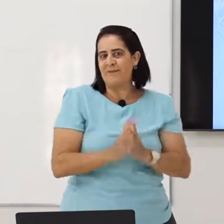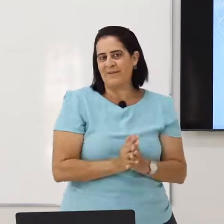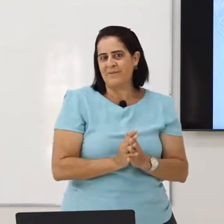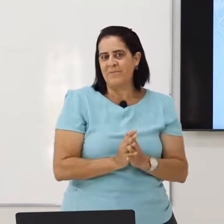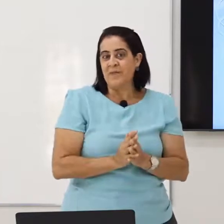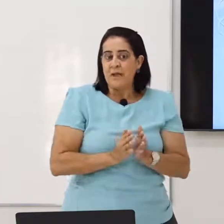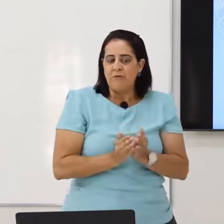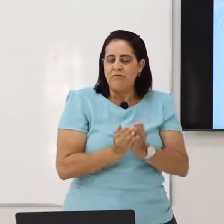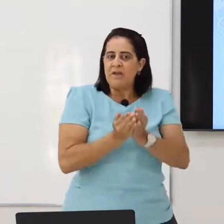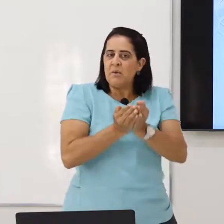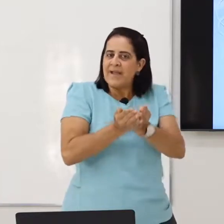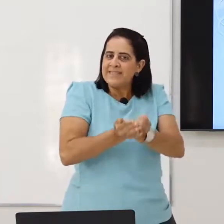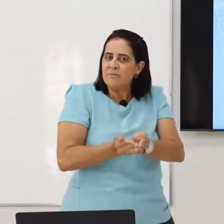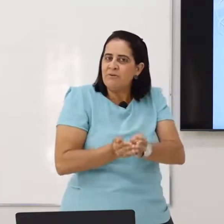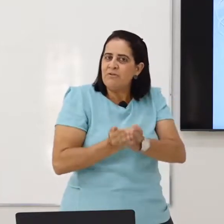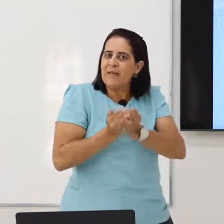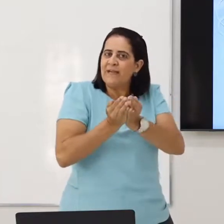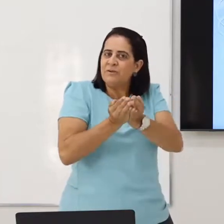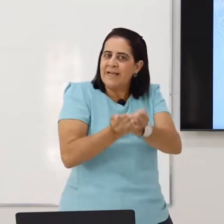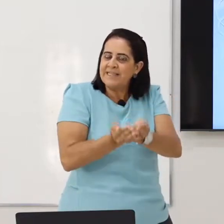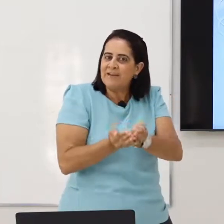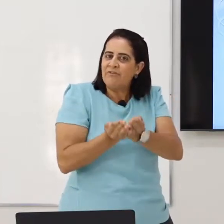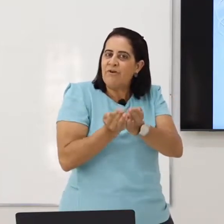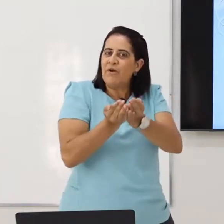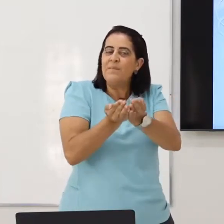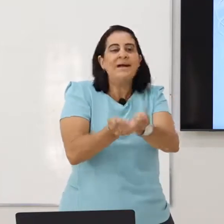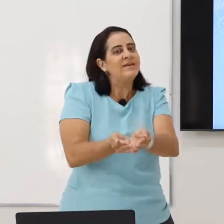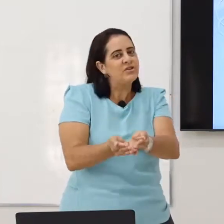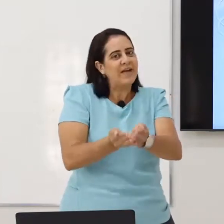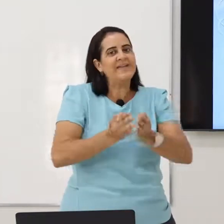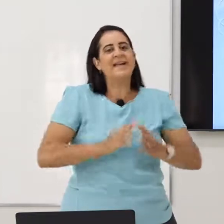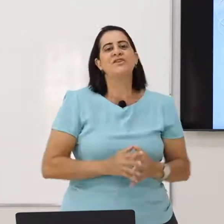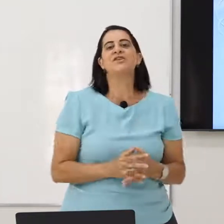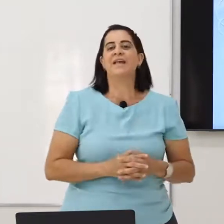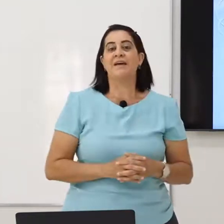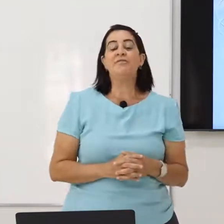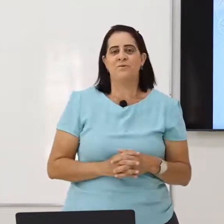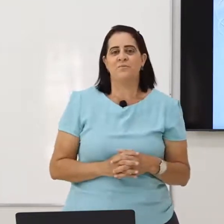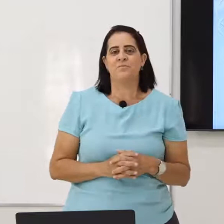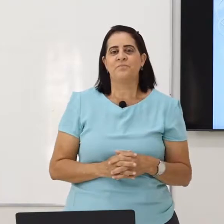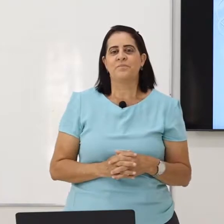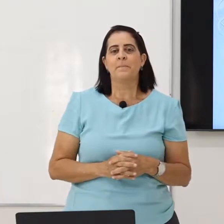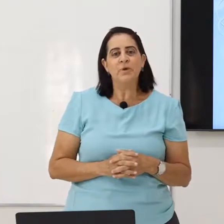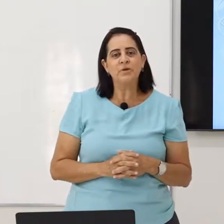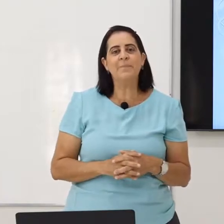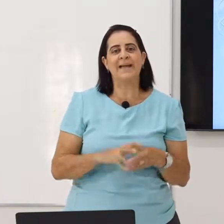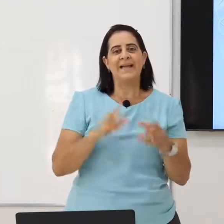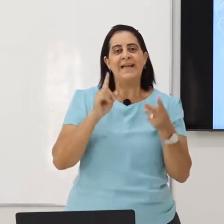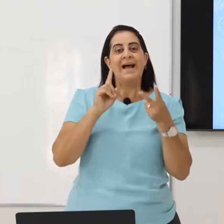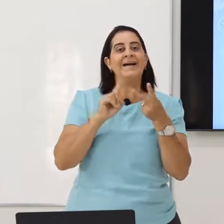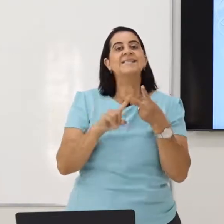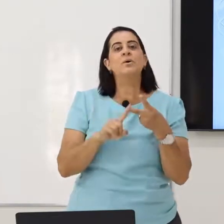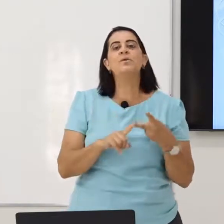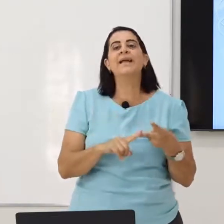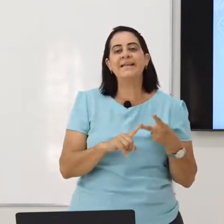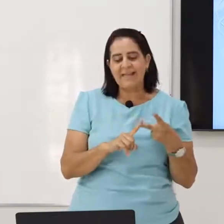movimento. Viu esse movimento dessa forma, já entende que é navio. Muito bem. A segunda